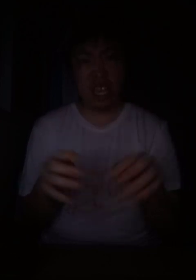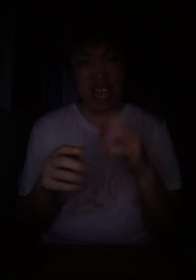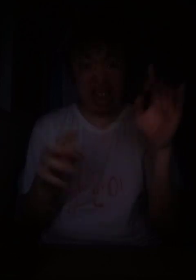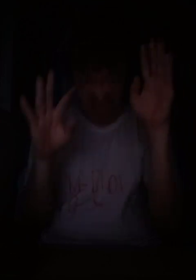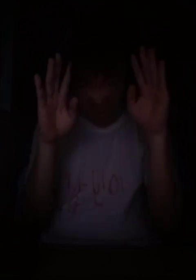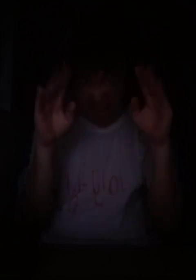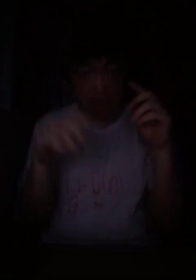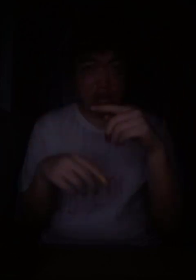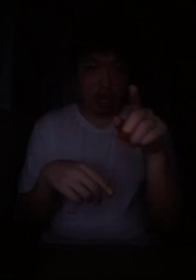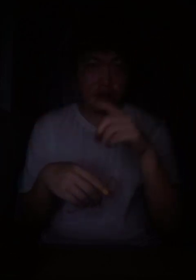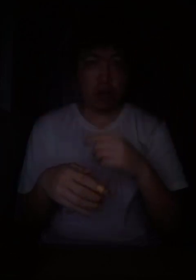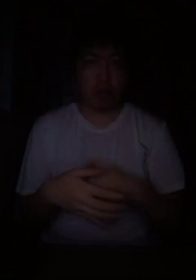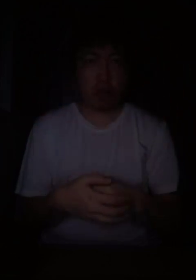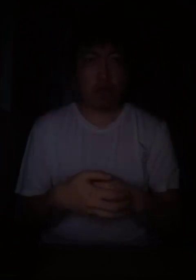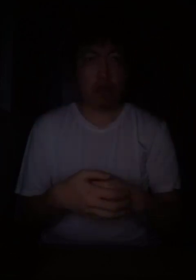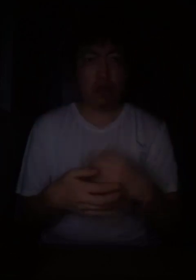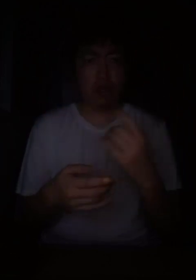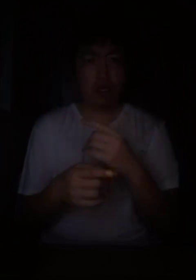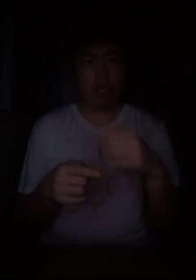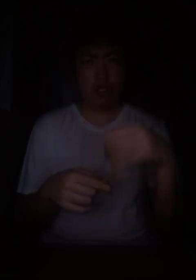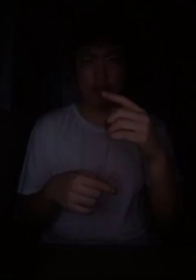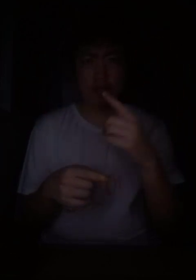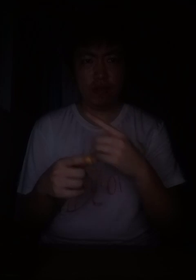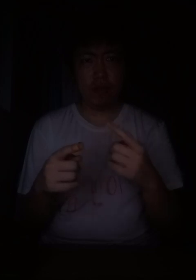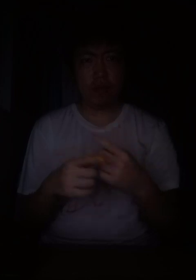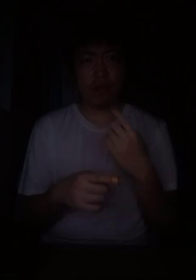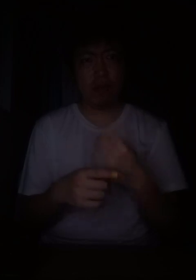했습니다. 경찰은 개가 나가는 것도 몰랐던 주인을